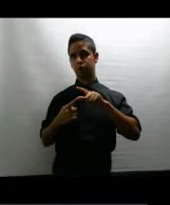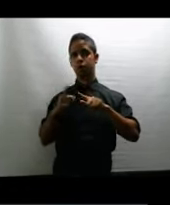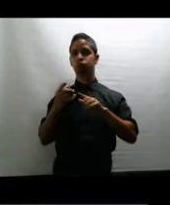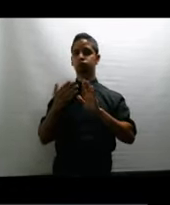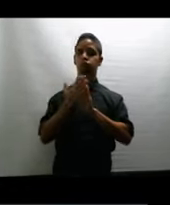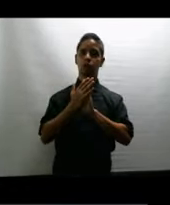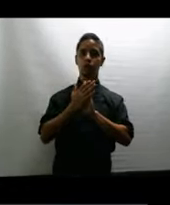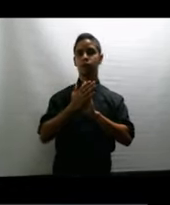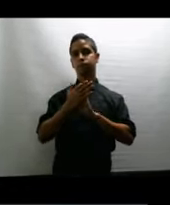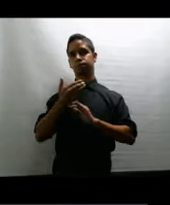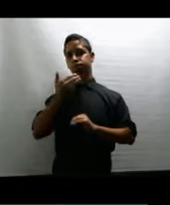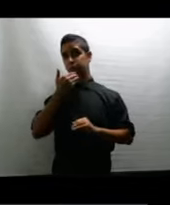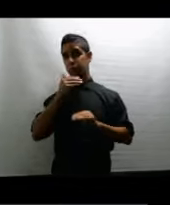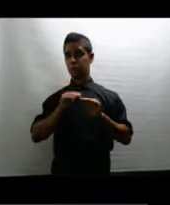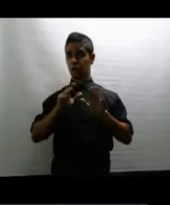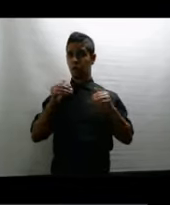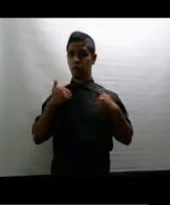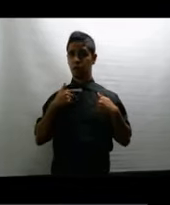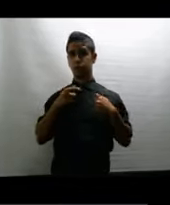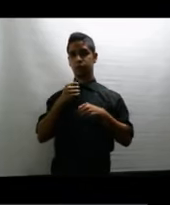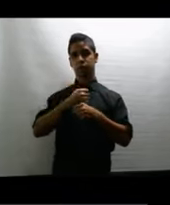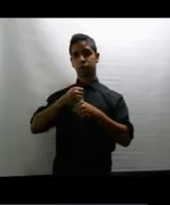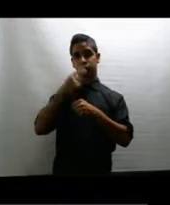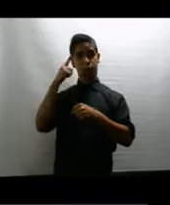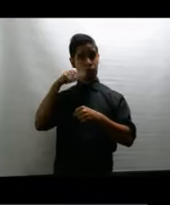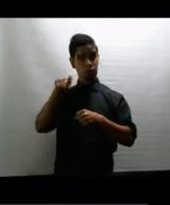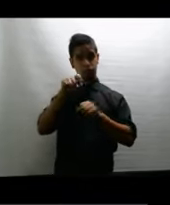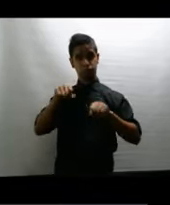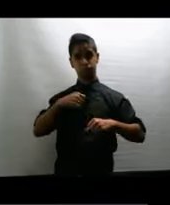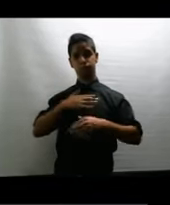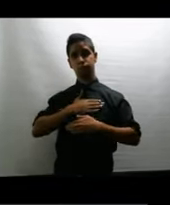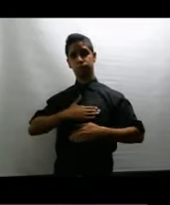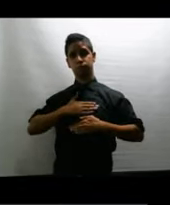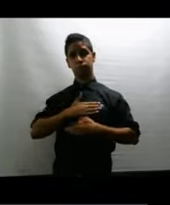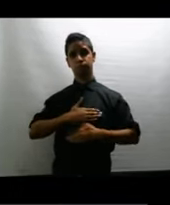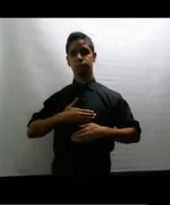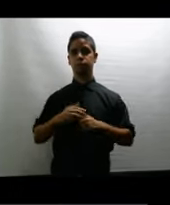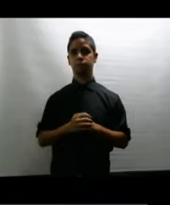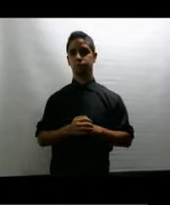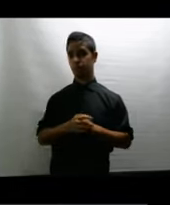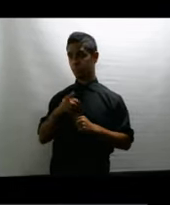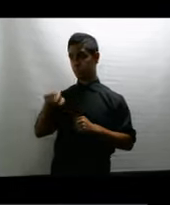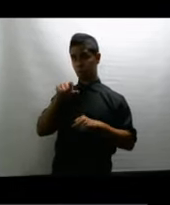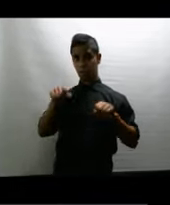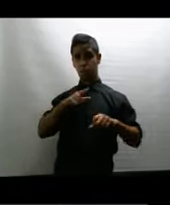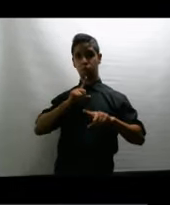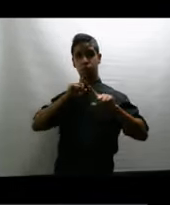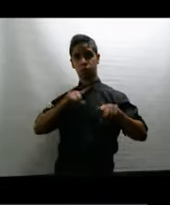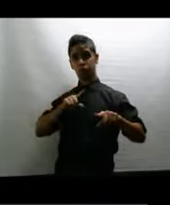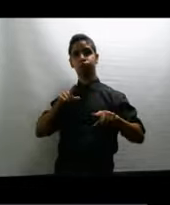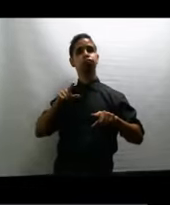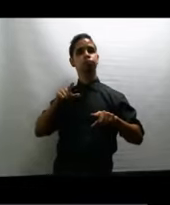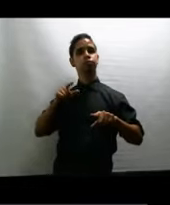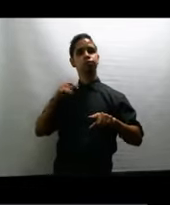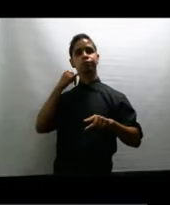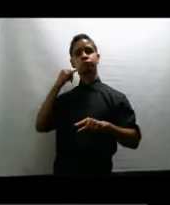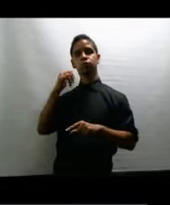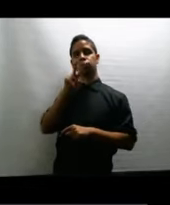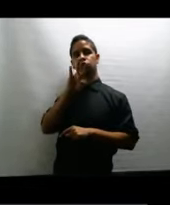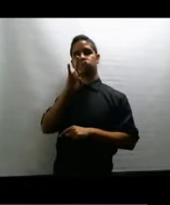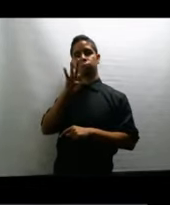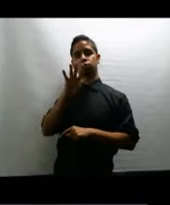emparedados, pizzas y, por supuesto, café para acompañar tu paladar. Puedes hacer la orden de tu delicia favorita llamando